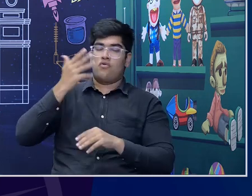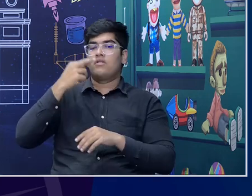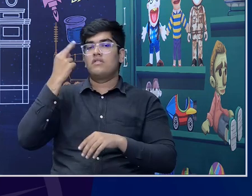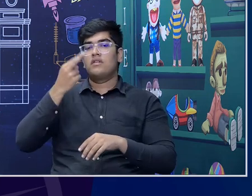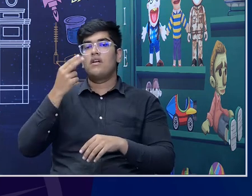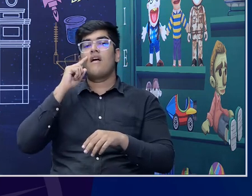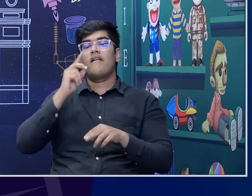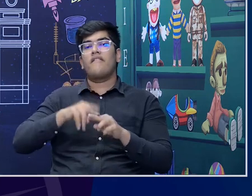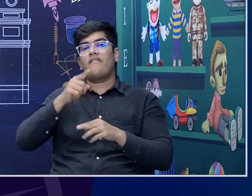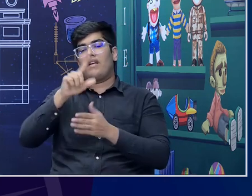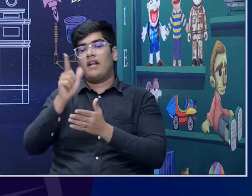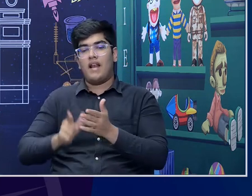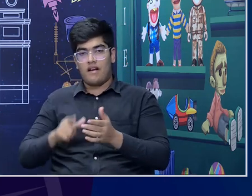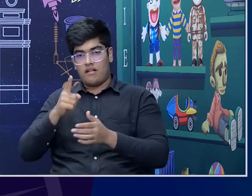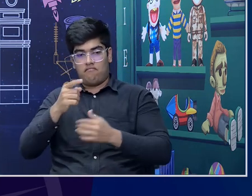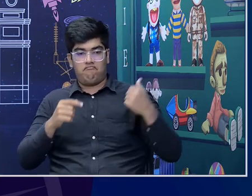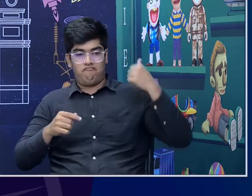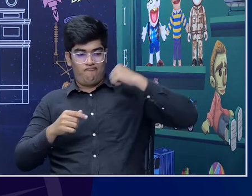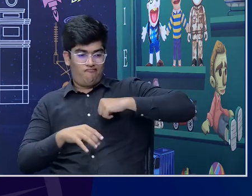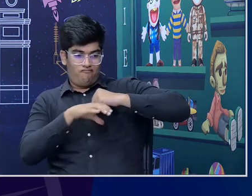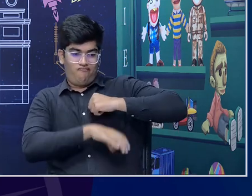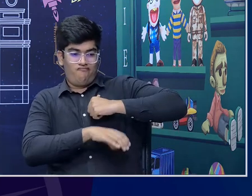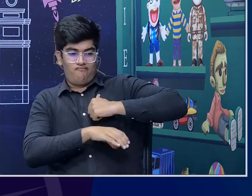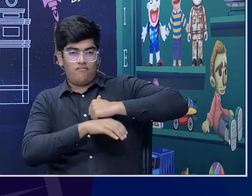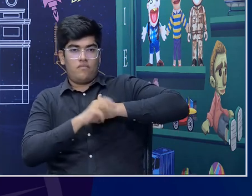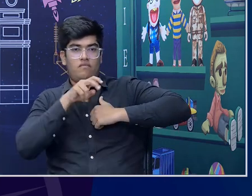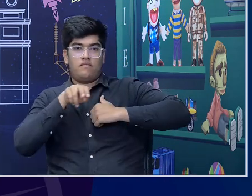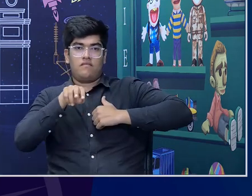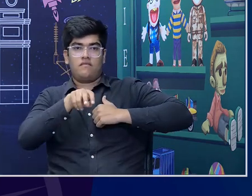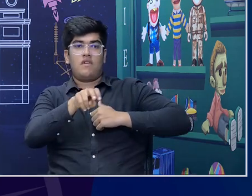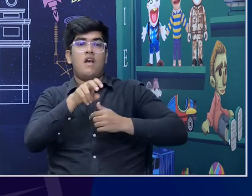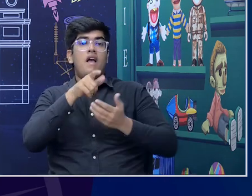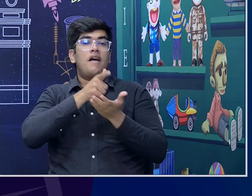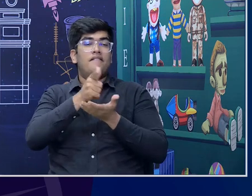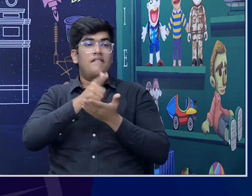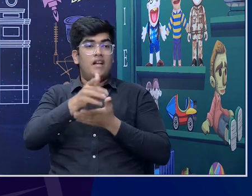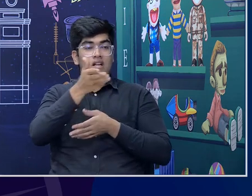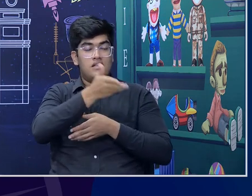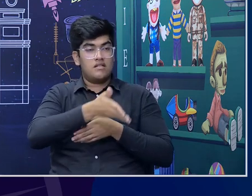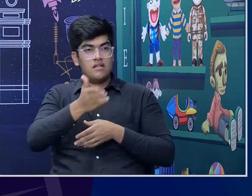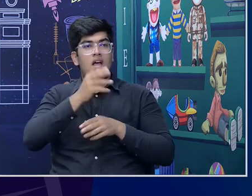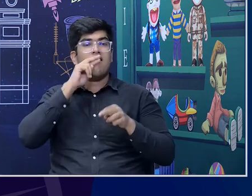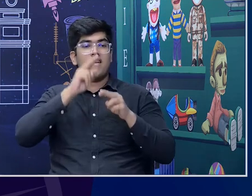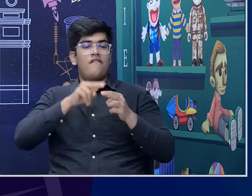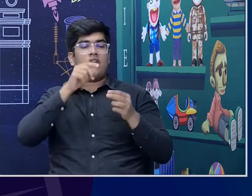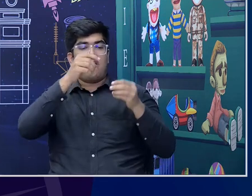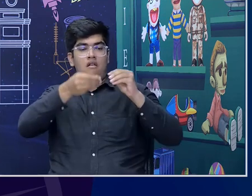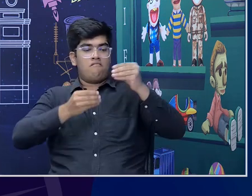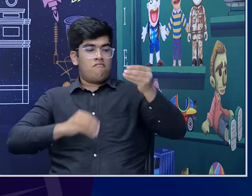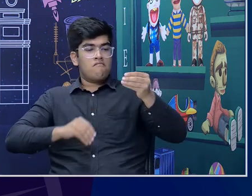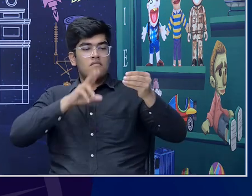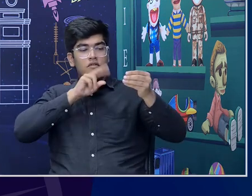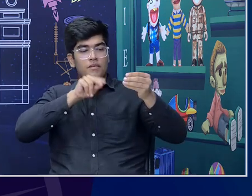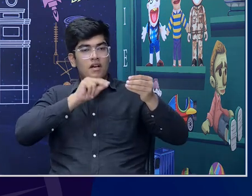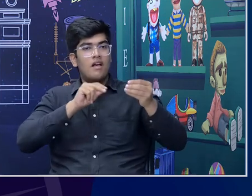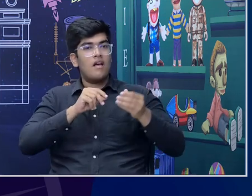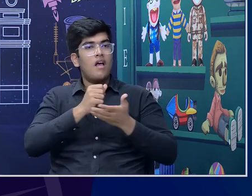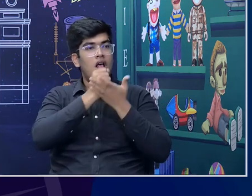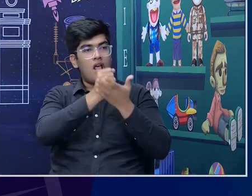मनी ओर्डर लेकर गाओं में पहुशते थे ना, और उसको पढ़कर सुनाते थे, या जो पैसे होते थे, पैंशन के,